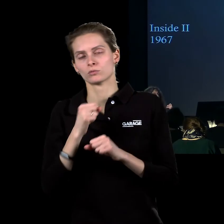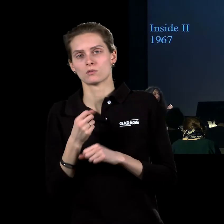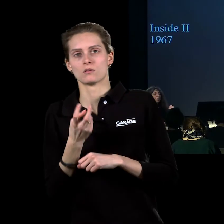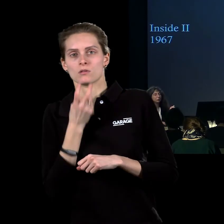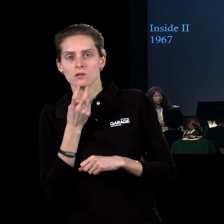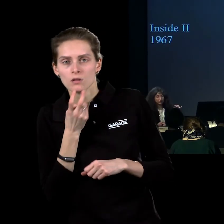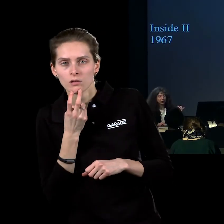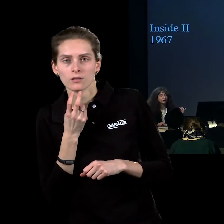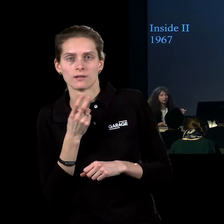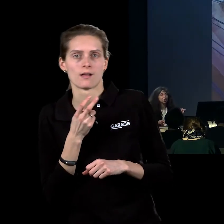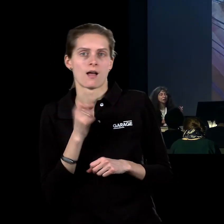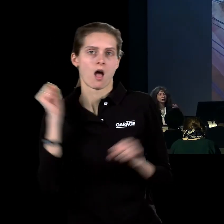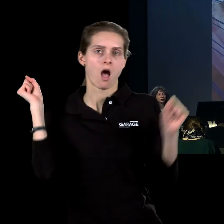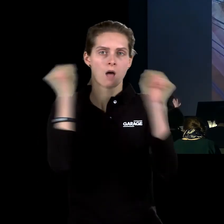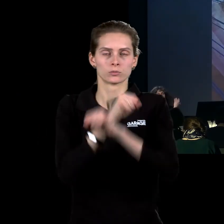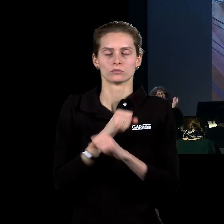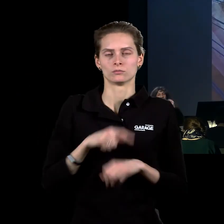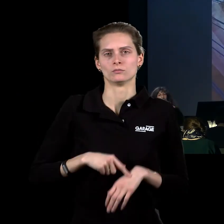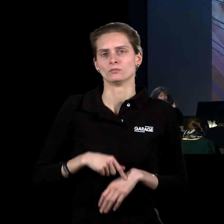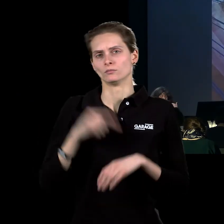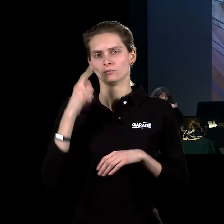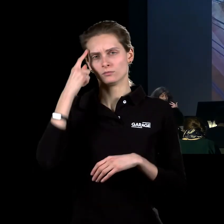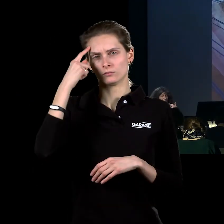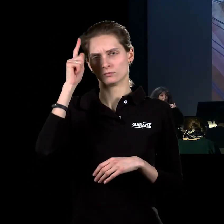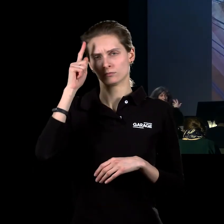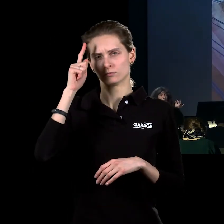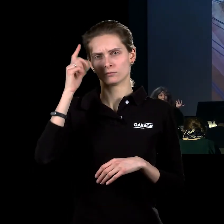всего отсылает к идее